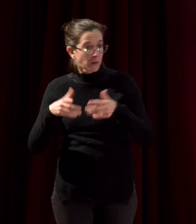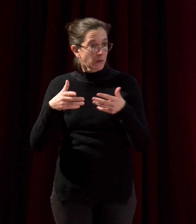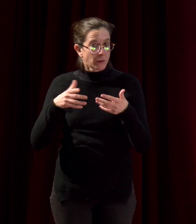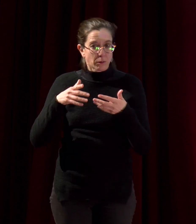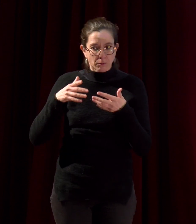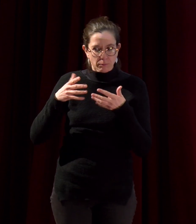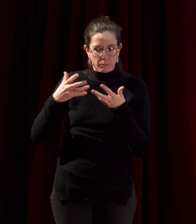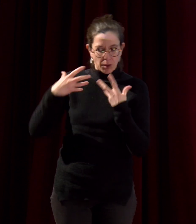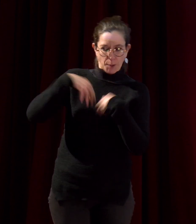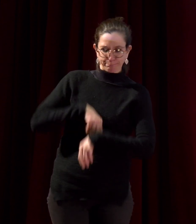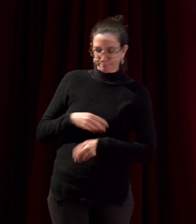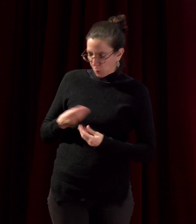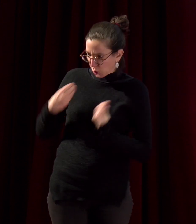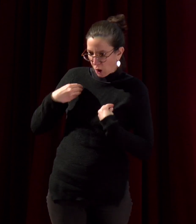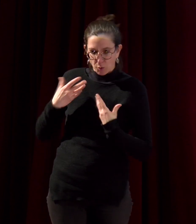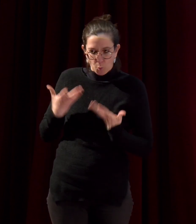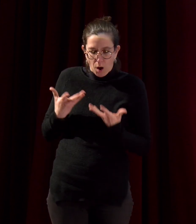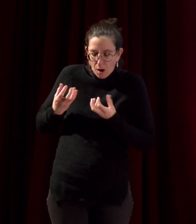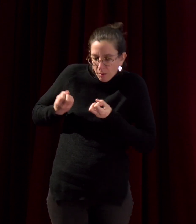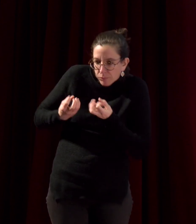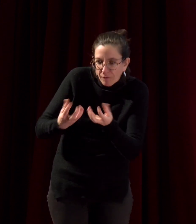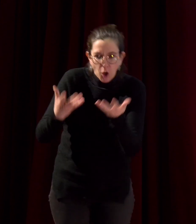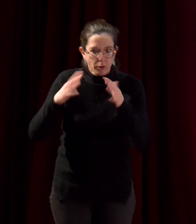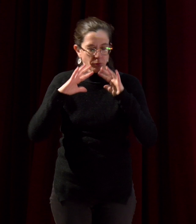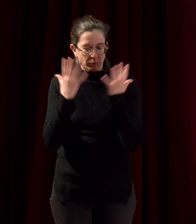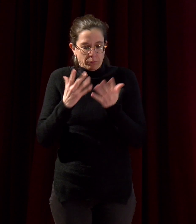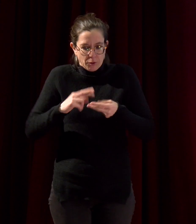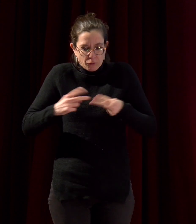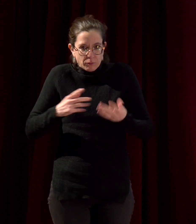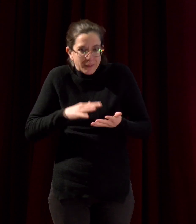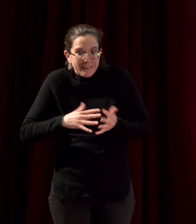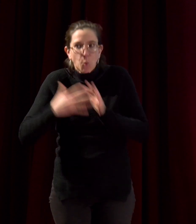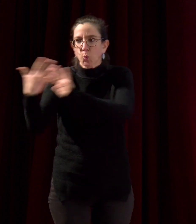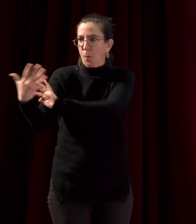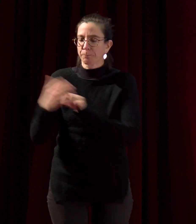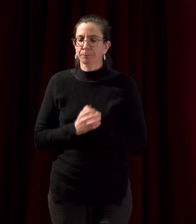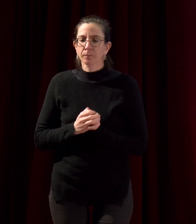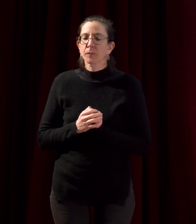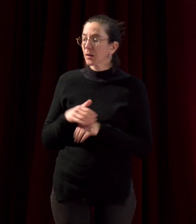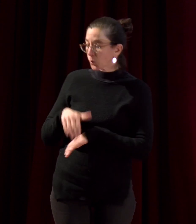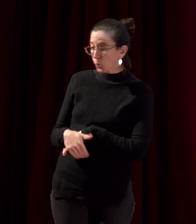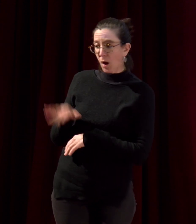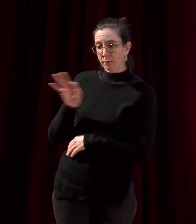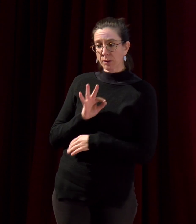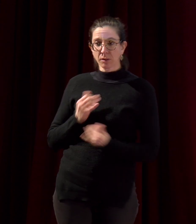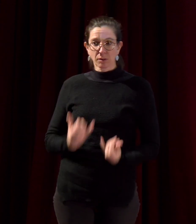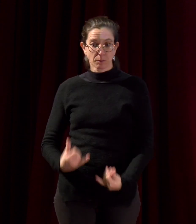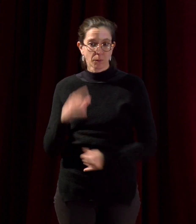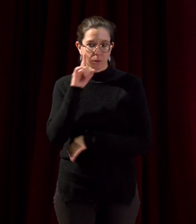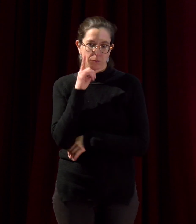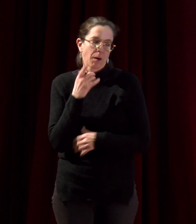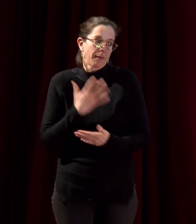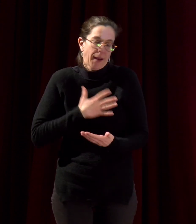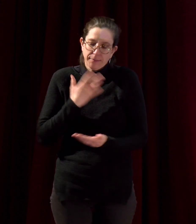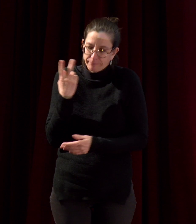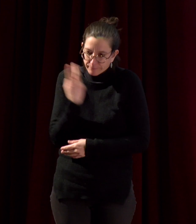avoir donc justement sur notre évolution génétique. Alors si ce soir on vous reçoit, c'est parce qu'il y a une occasion, une parution, La vie